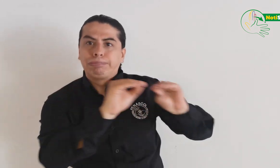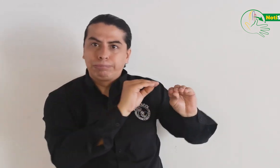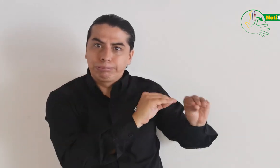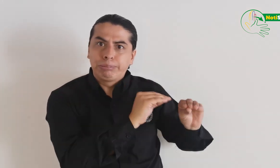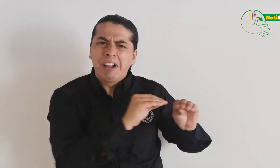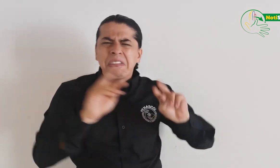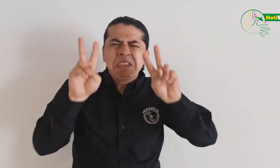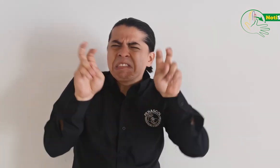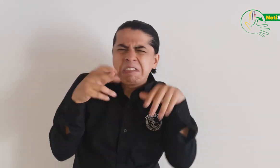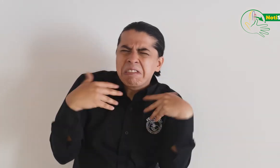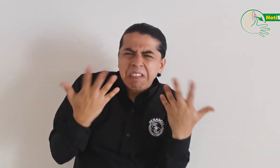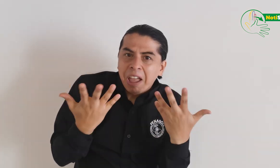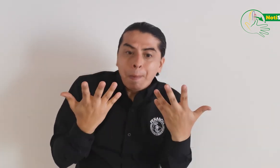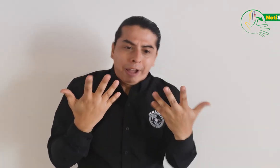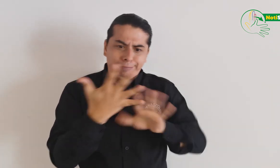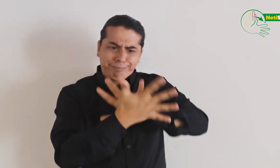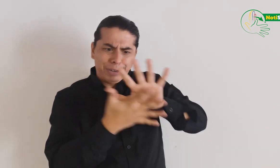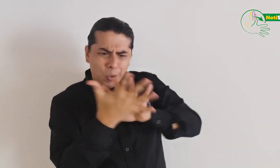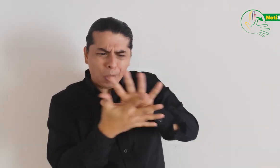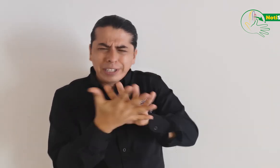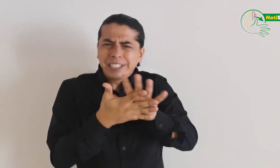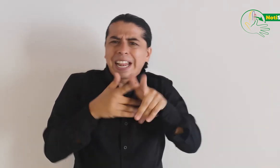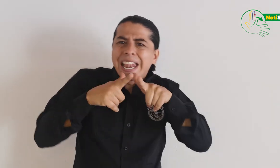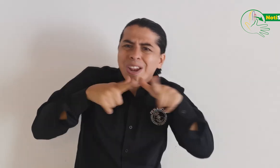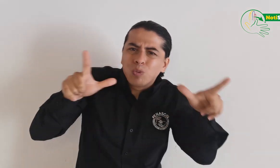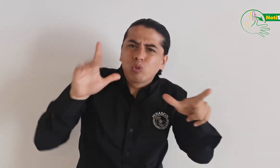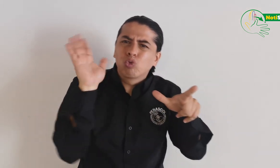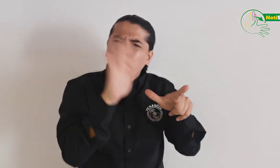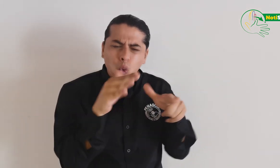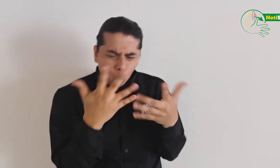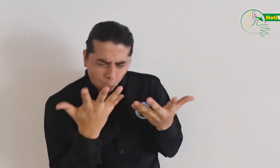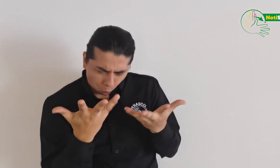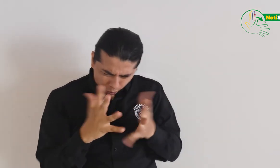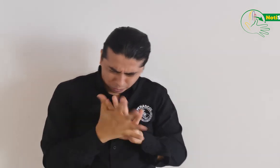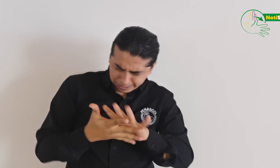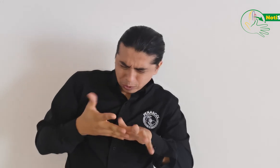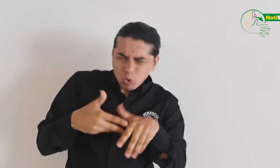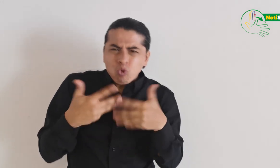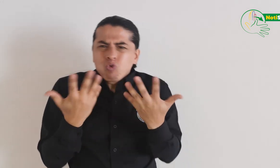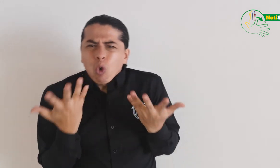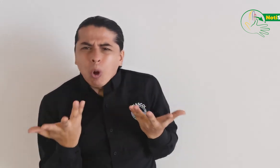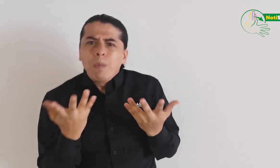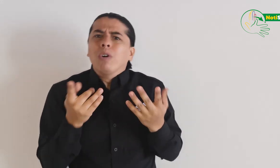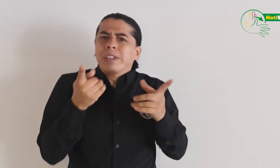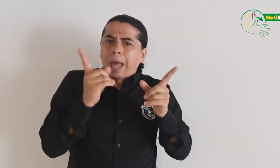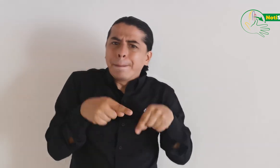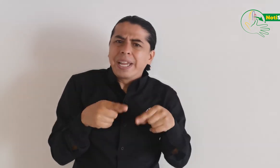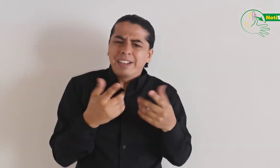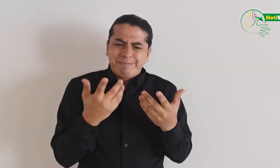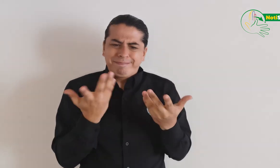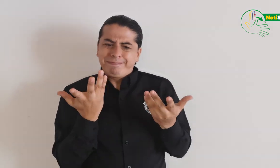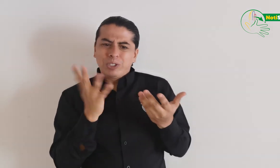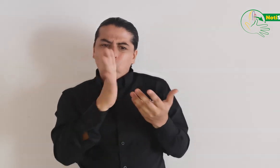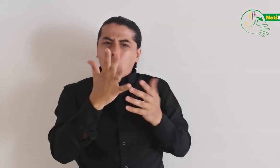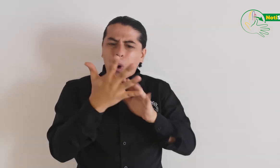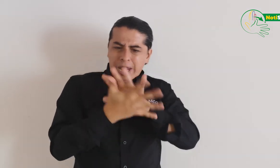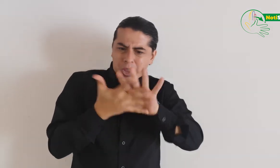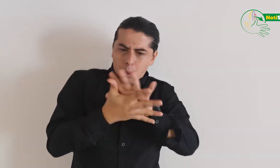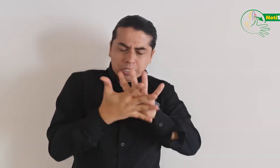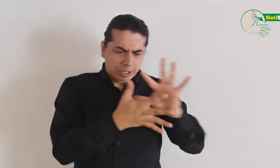de la Federación, en donde se habló de la lingüística, de la lengua de señas como tal, también